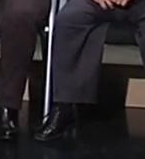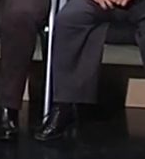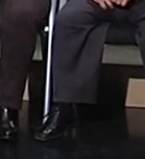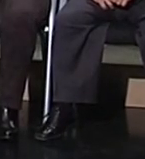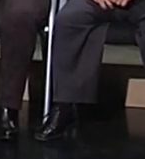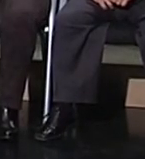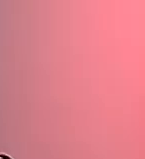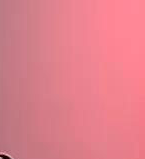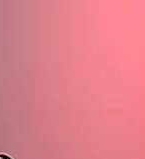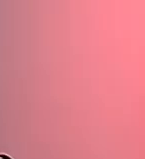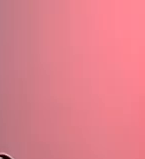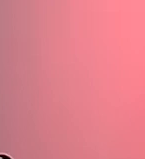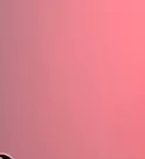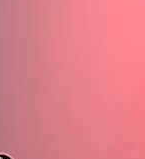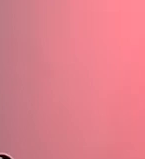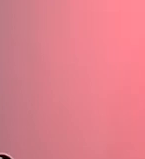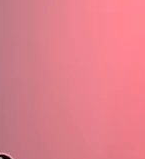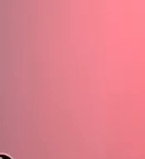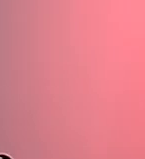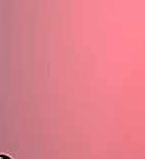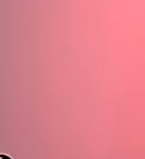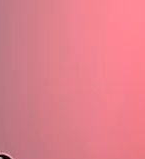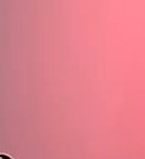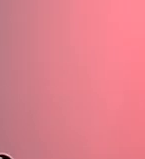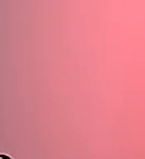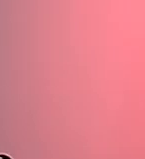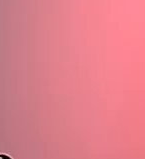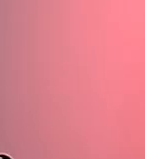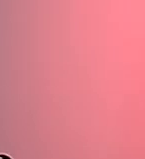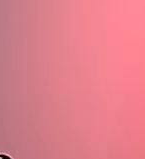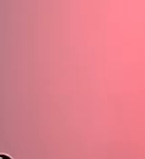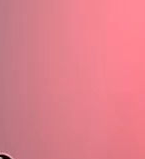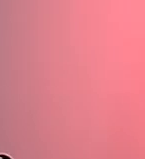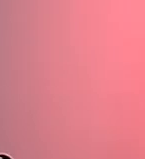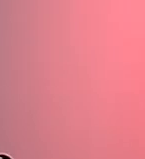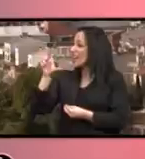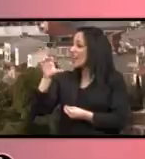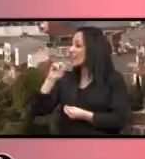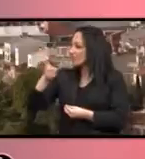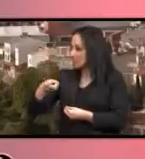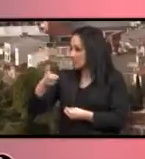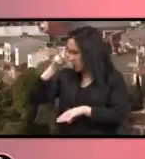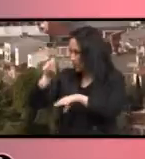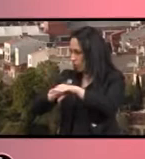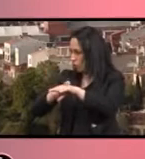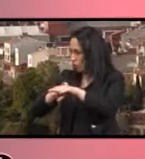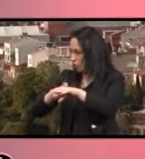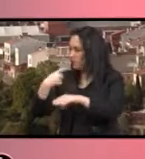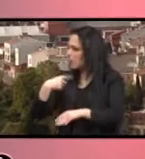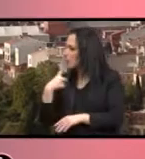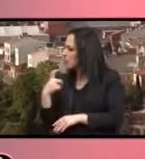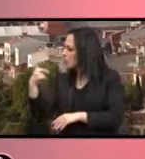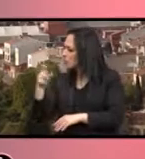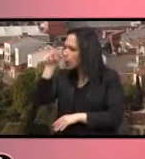miqueta, anem a parlar amb l'Àlex, que és de Prodis, és psicòleg. M'interessaria més que res les persones amb discapacitat